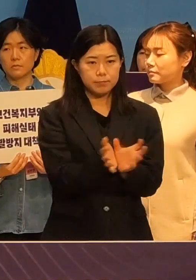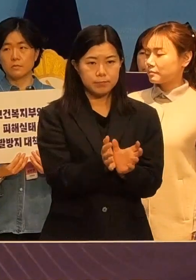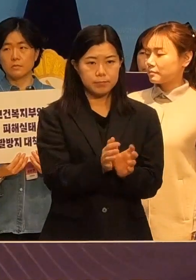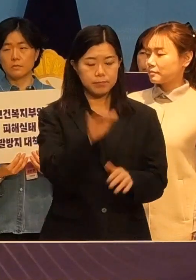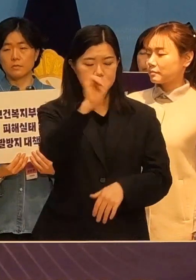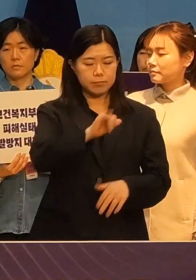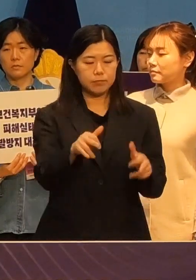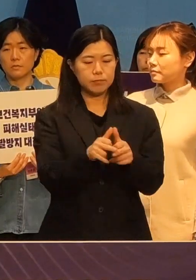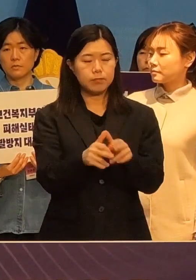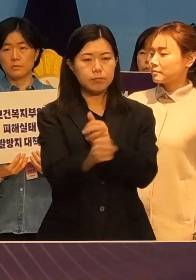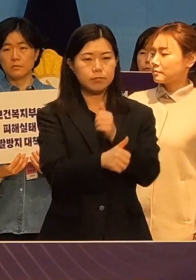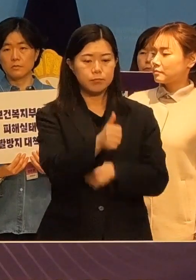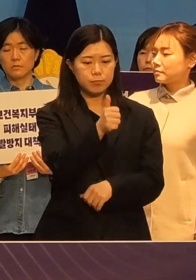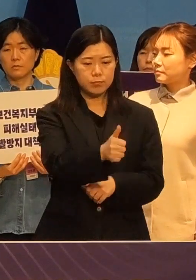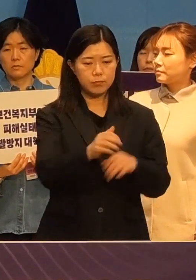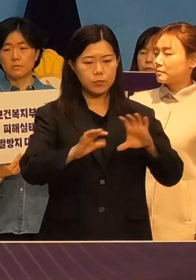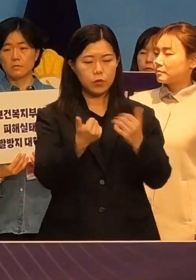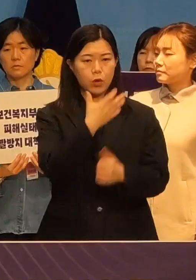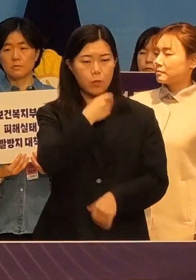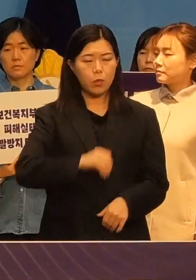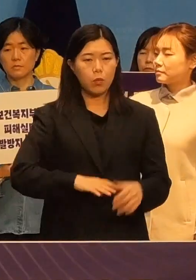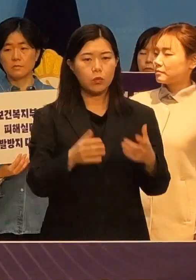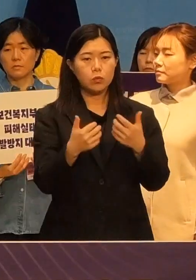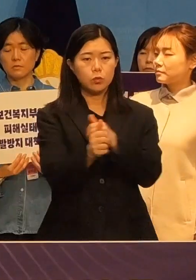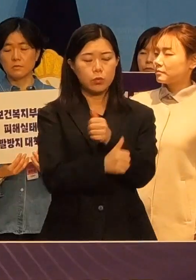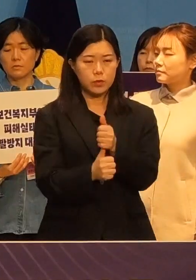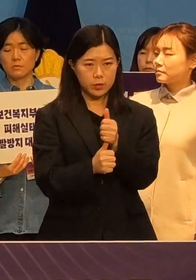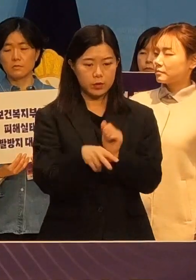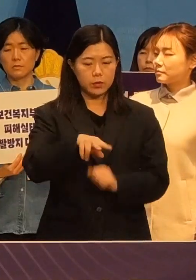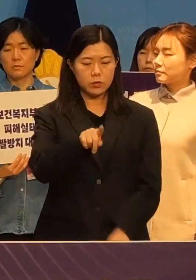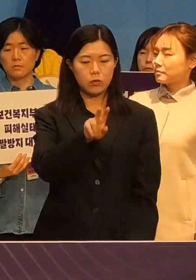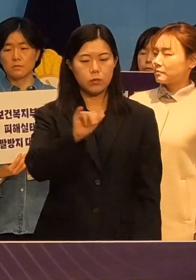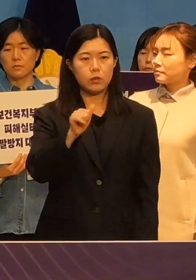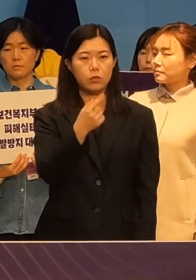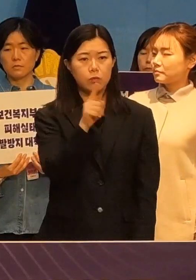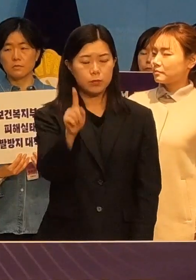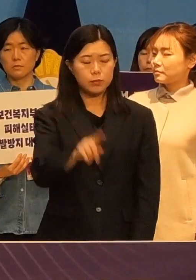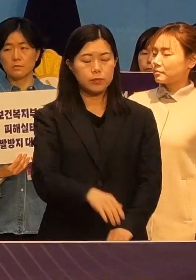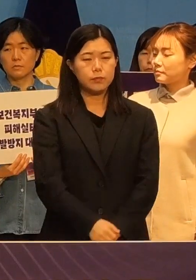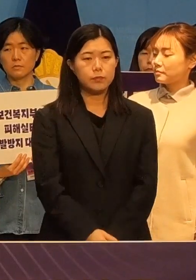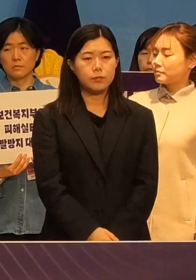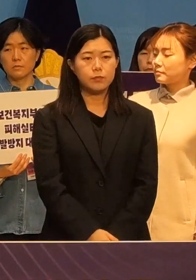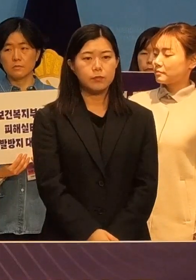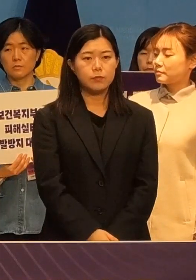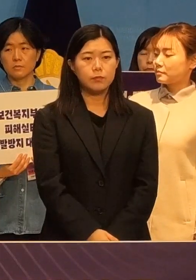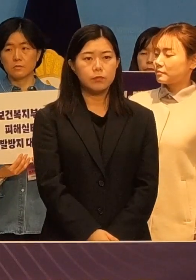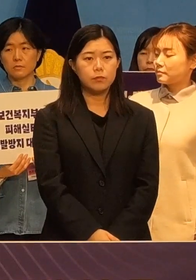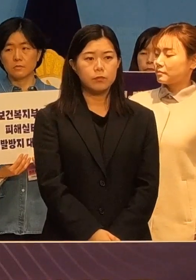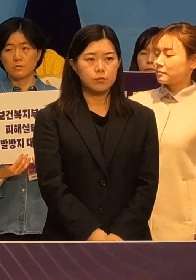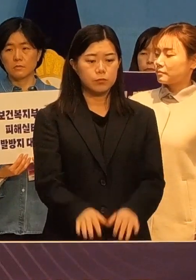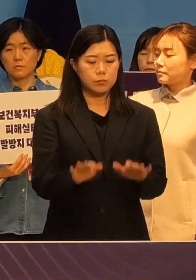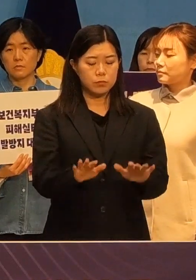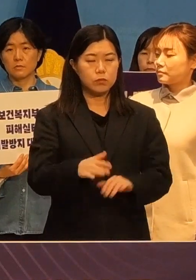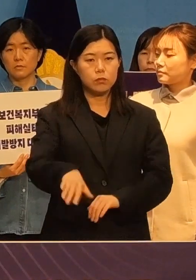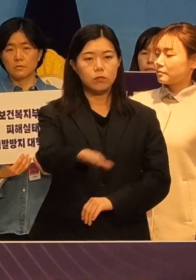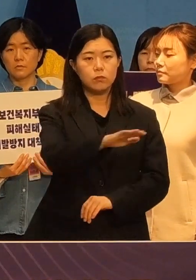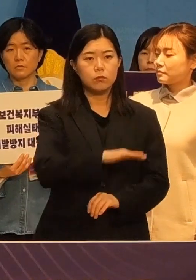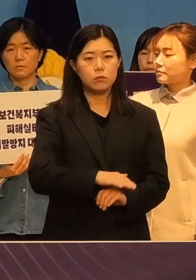전국장애인위원장, 국회 보건복지위원회 소속 서미화 의원입니다. 오늘 우리는